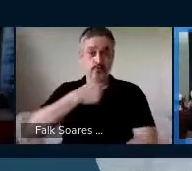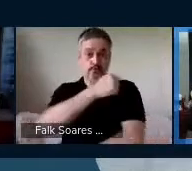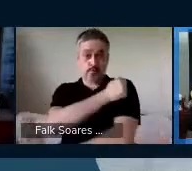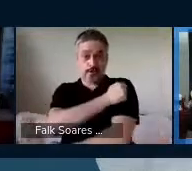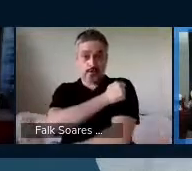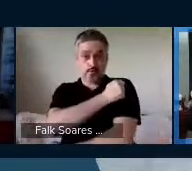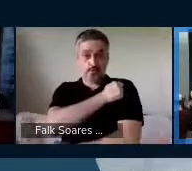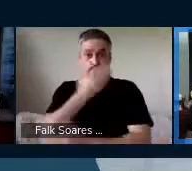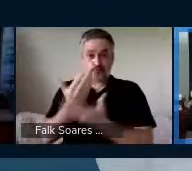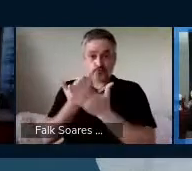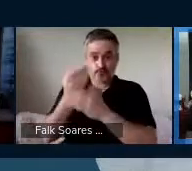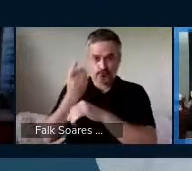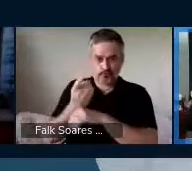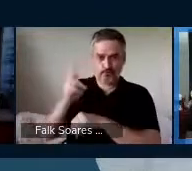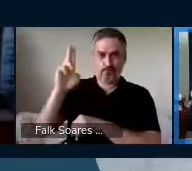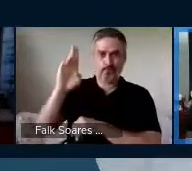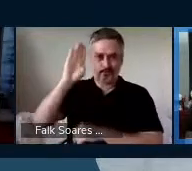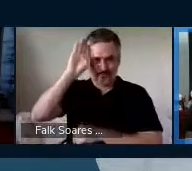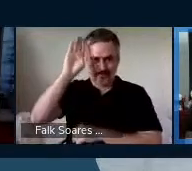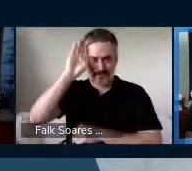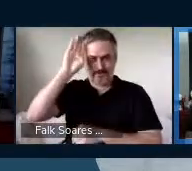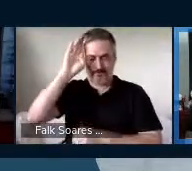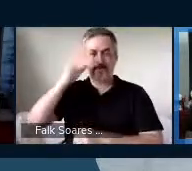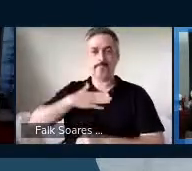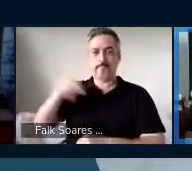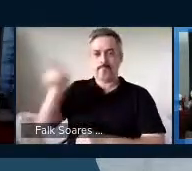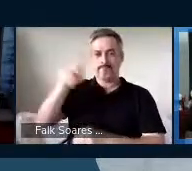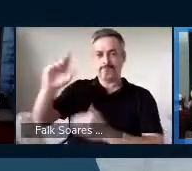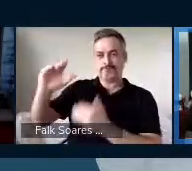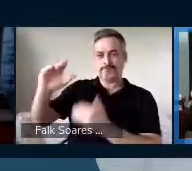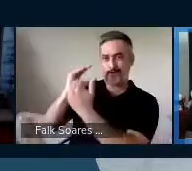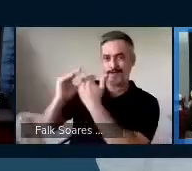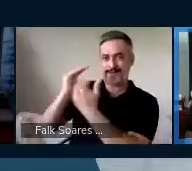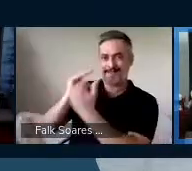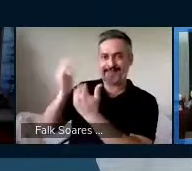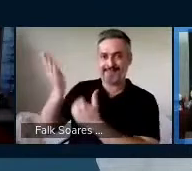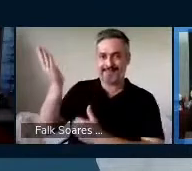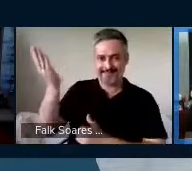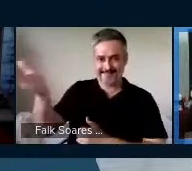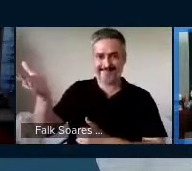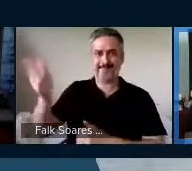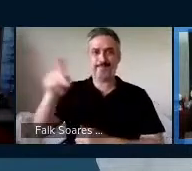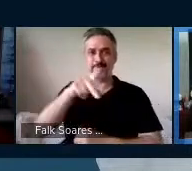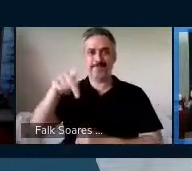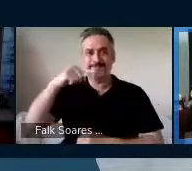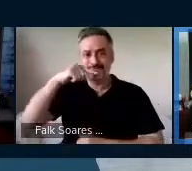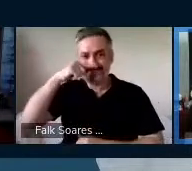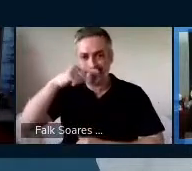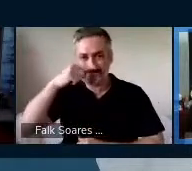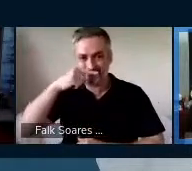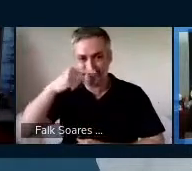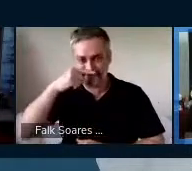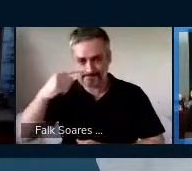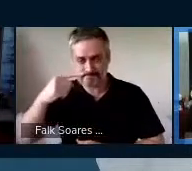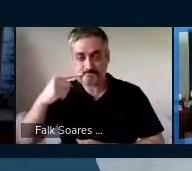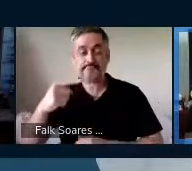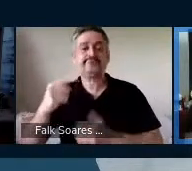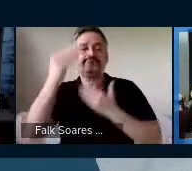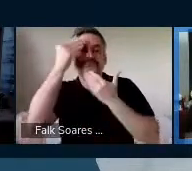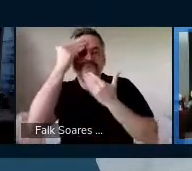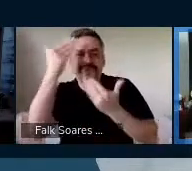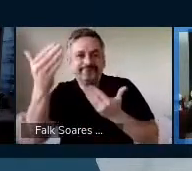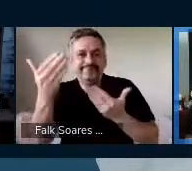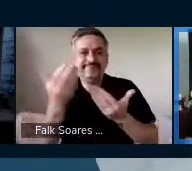na descrição das estruturas sintáticas em português para surdos, sob a orientação da professora doutora